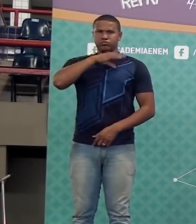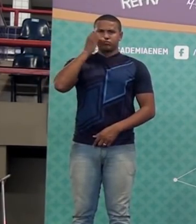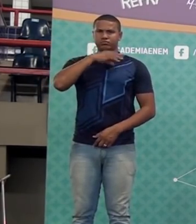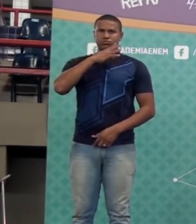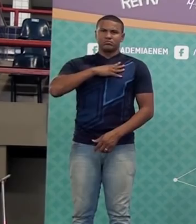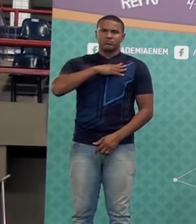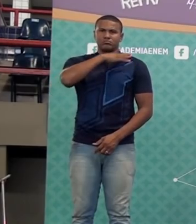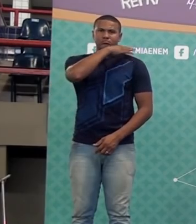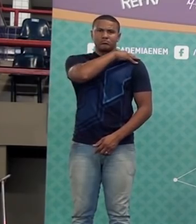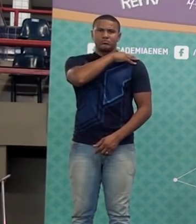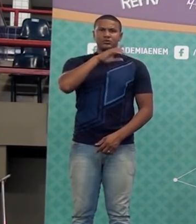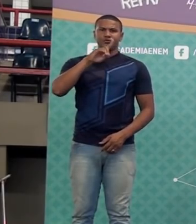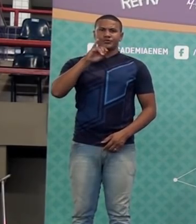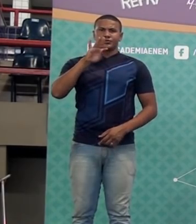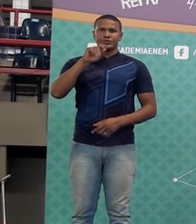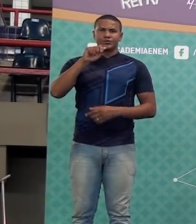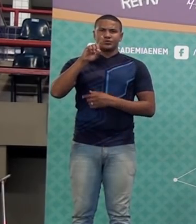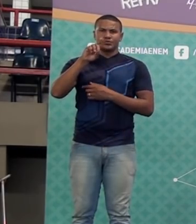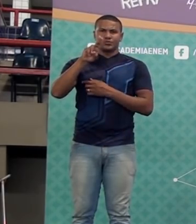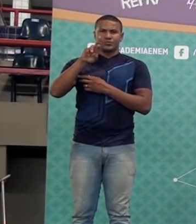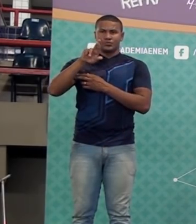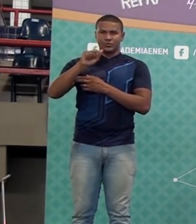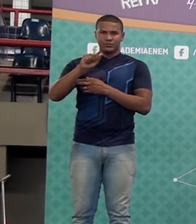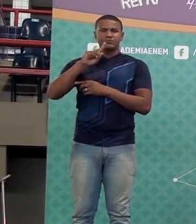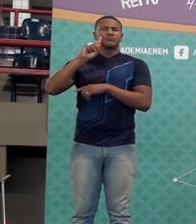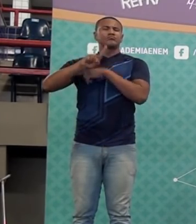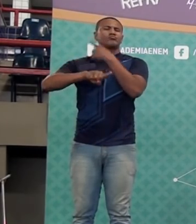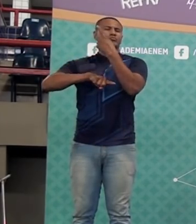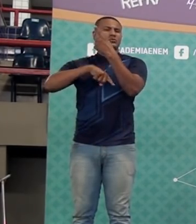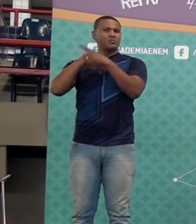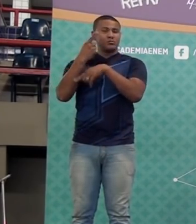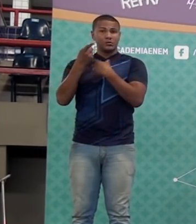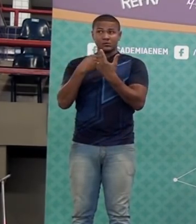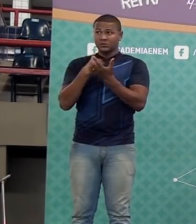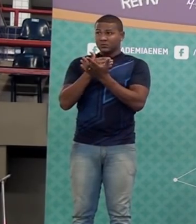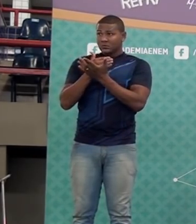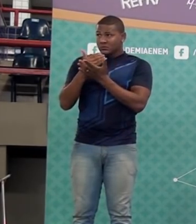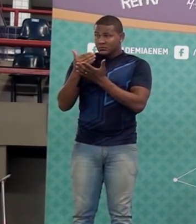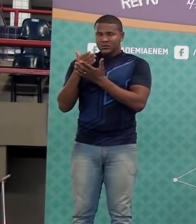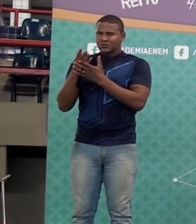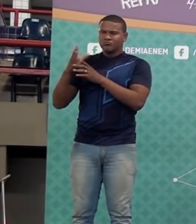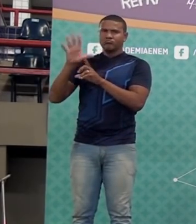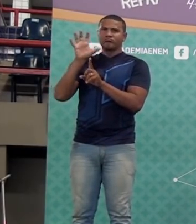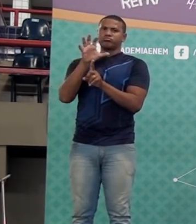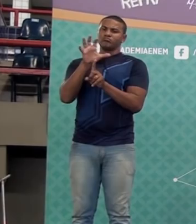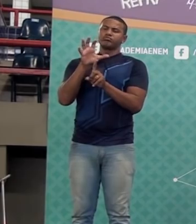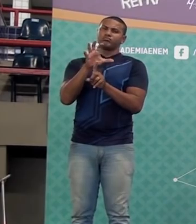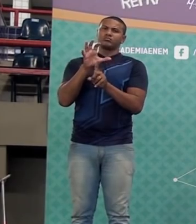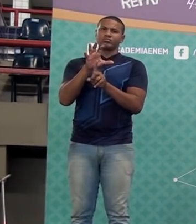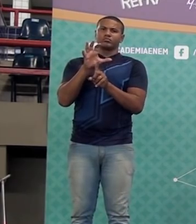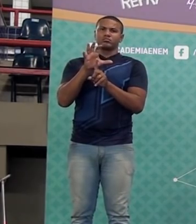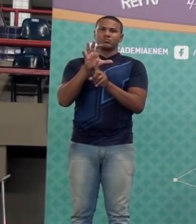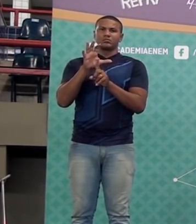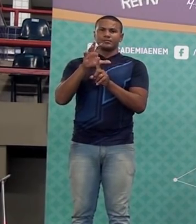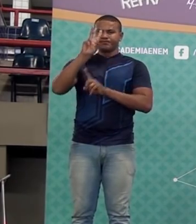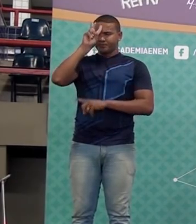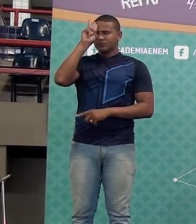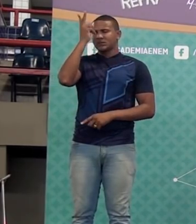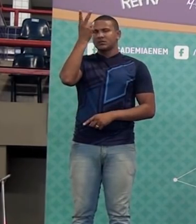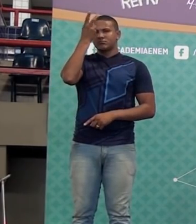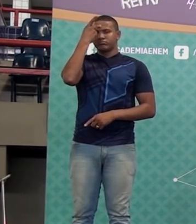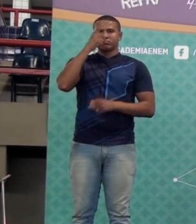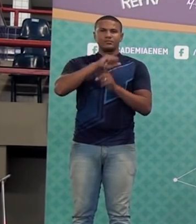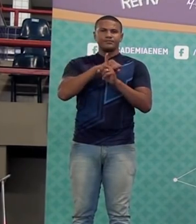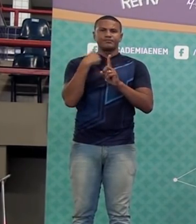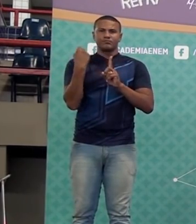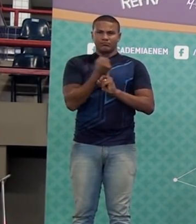depois se tornou. Foram as pressões dos Estados Unidos e depois se tornaria socialista, mas originalmente não foi socialista, por isso está